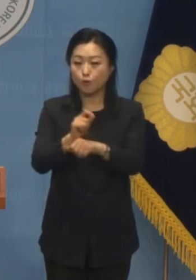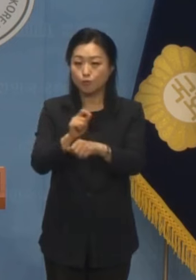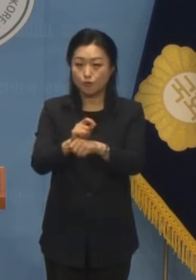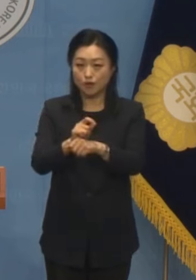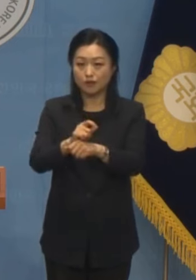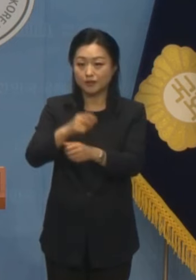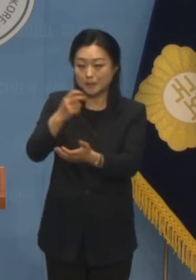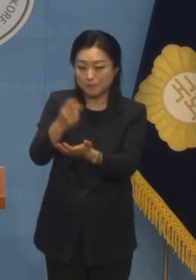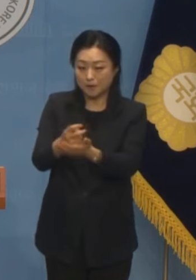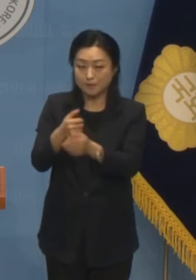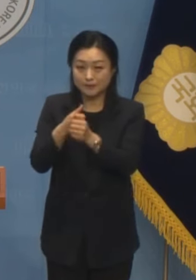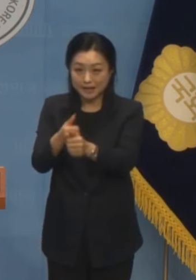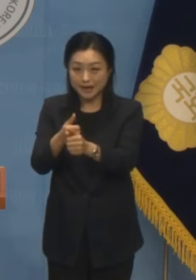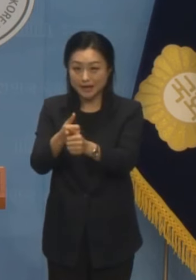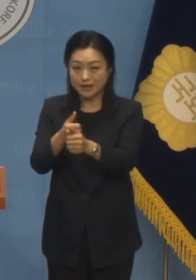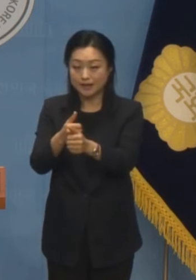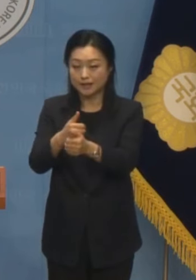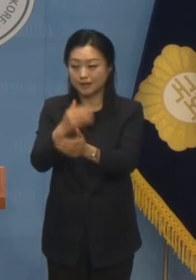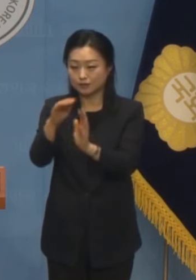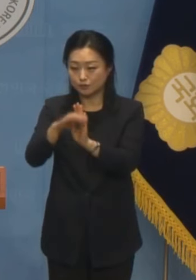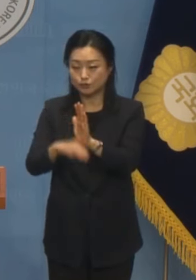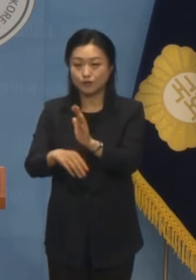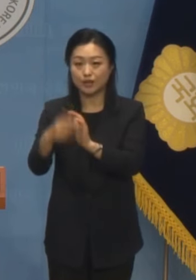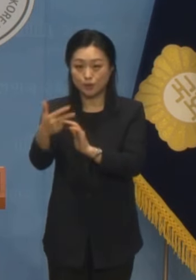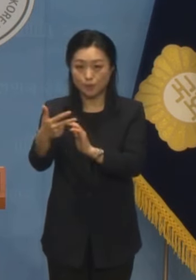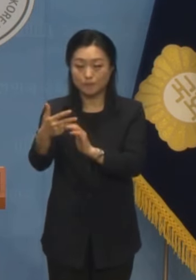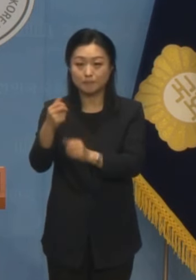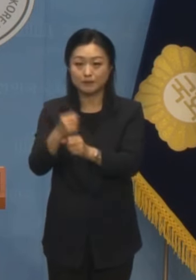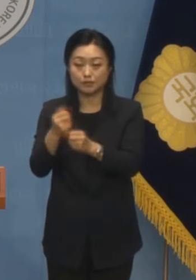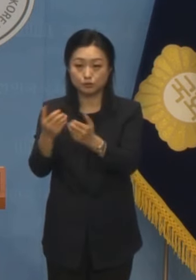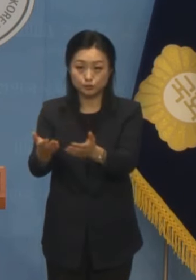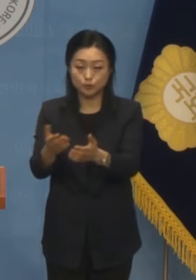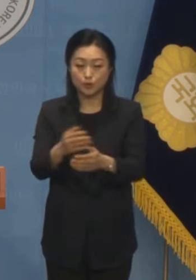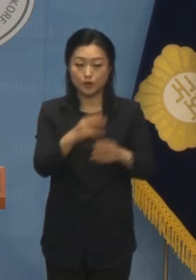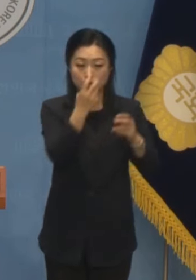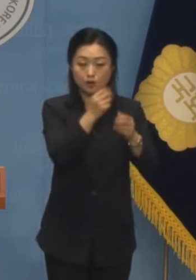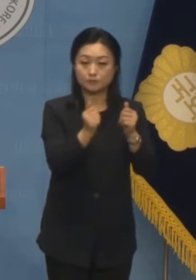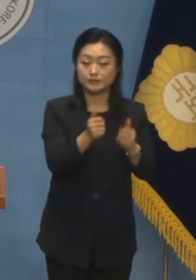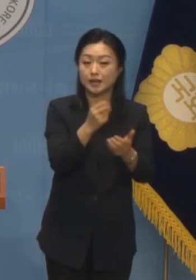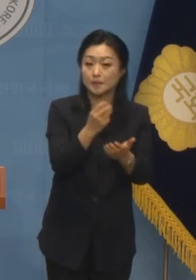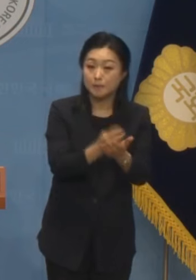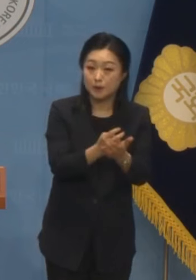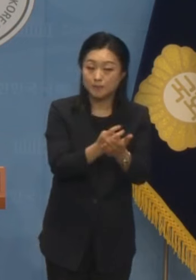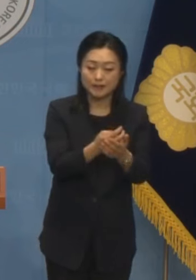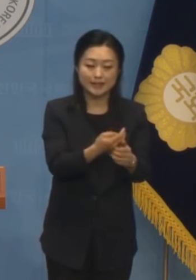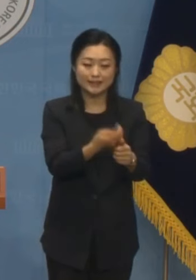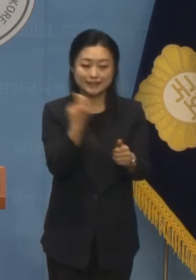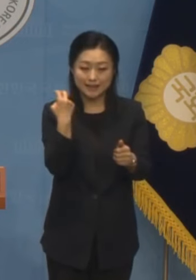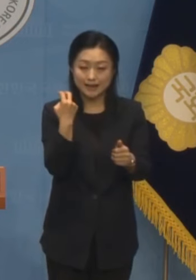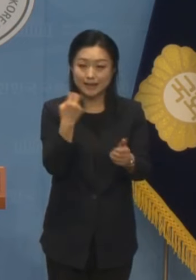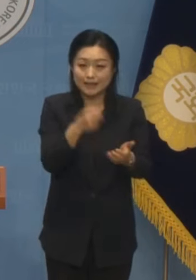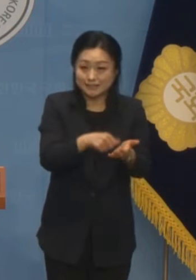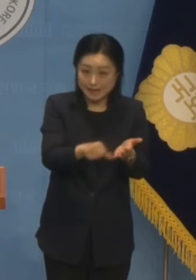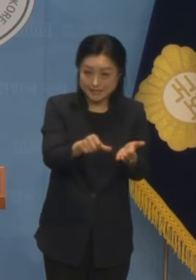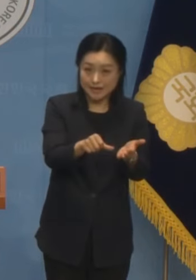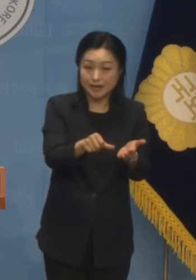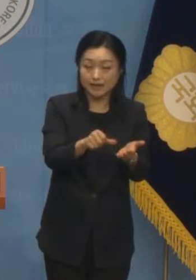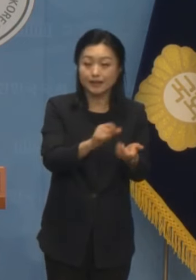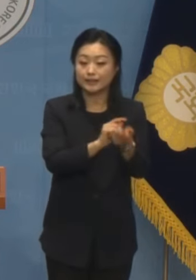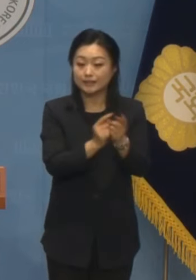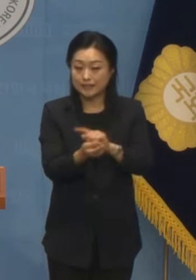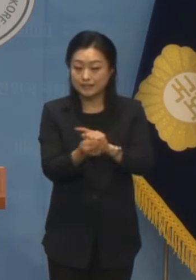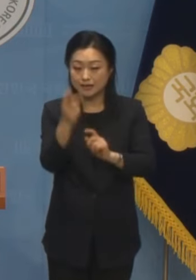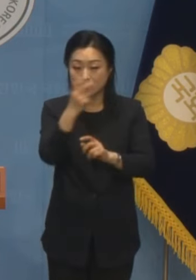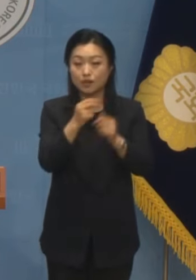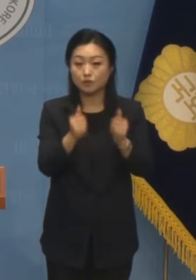징계가 가능하도록 하였고 검찰청법상 규정되어 있는 검사 탄핵 제도를 삭제하여